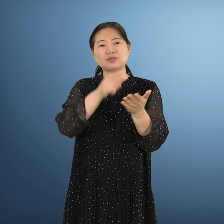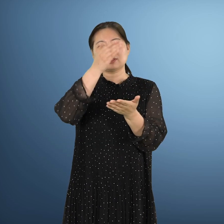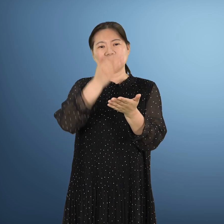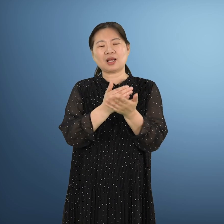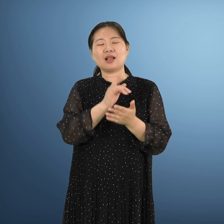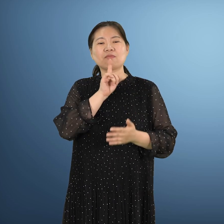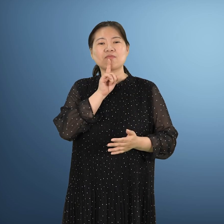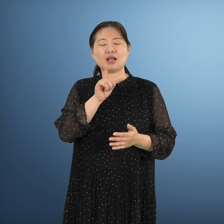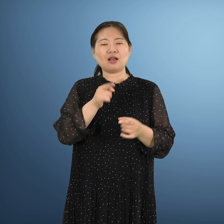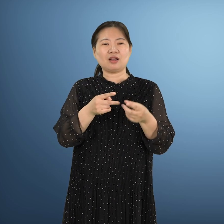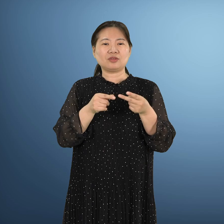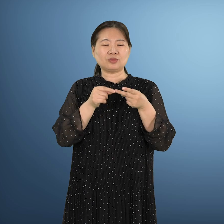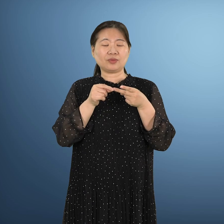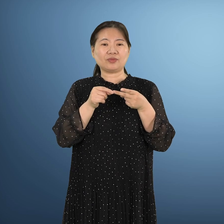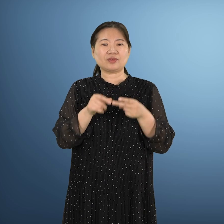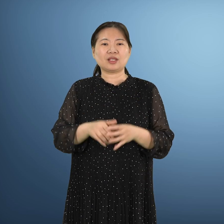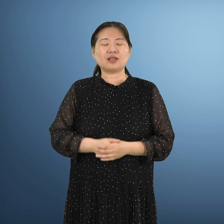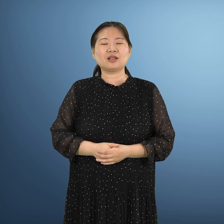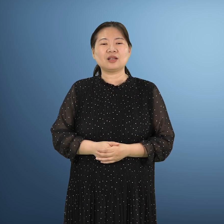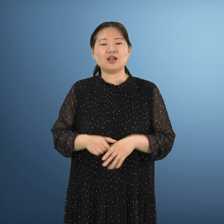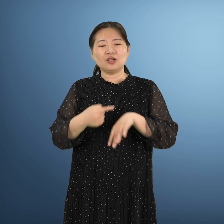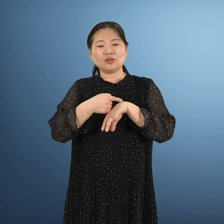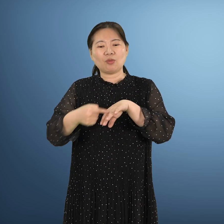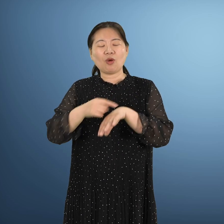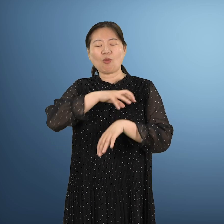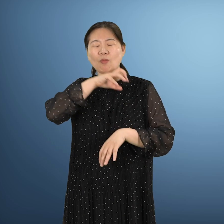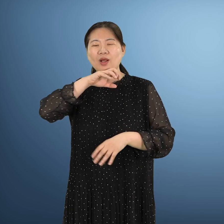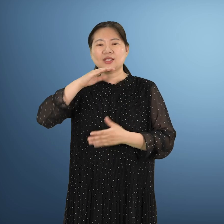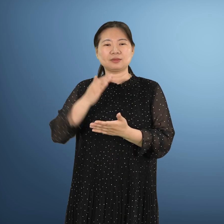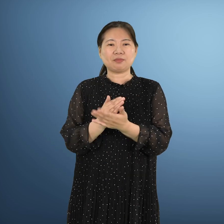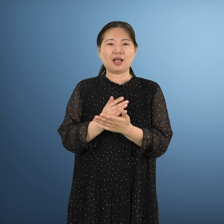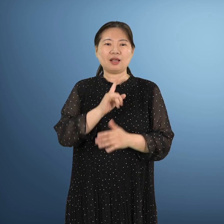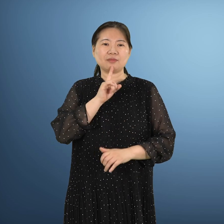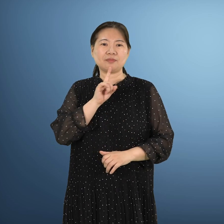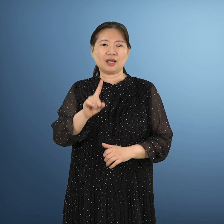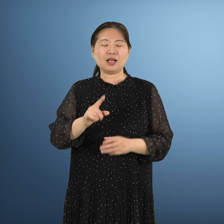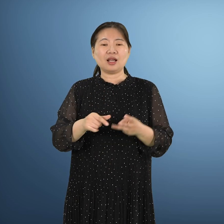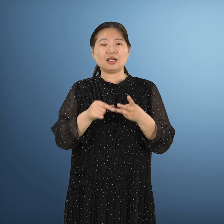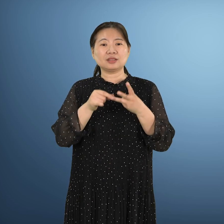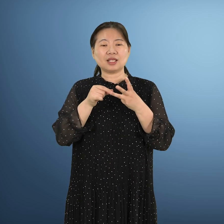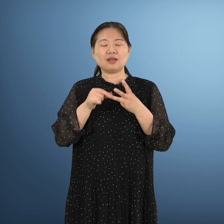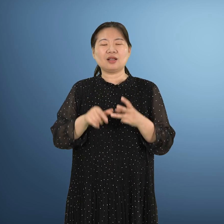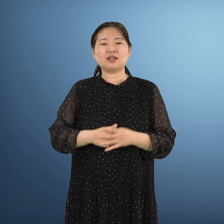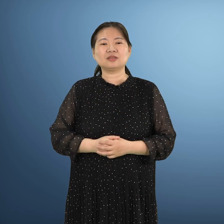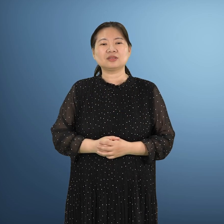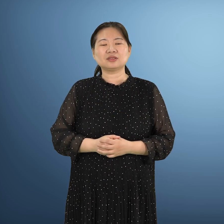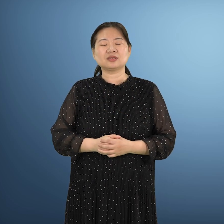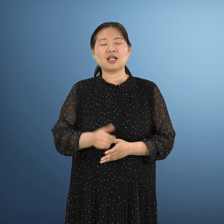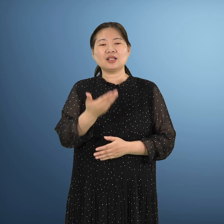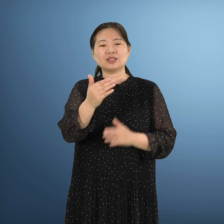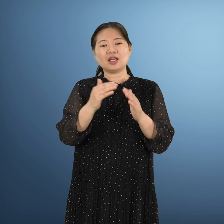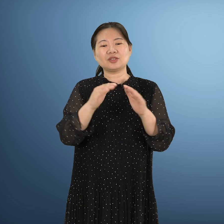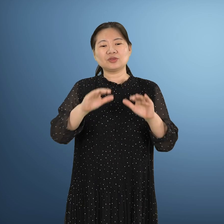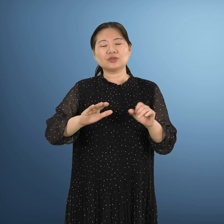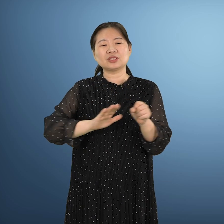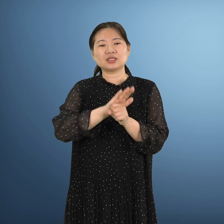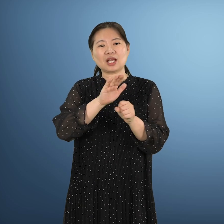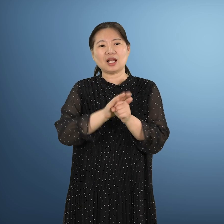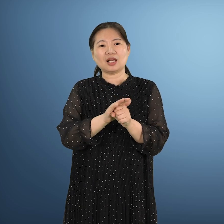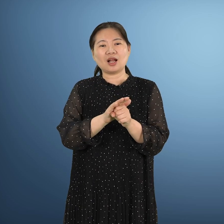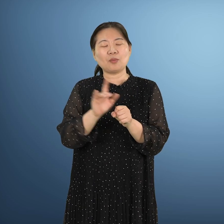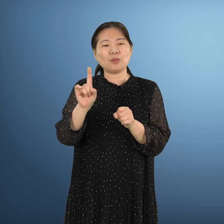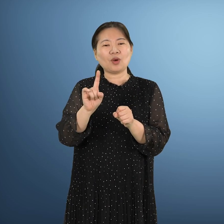말며, 두 번째는 동포를 원망하지 말며, 세 번째는 네 이웃